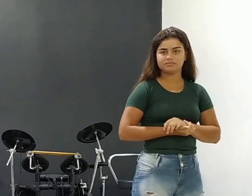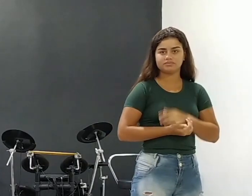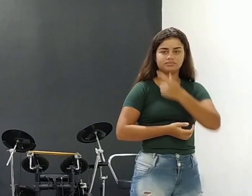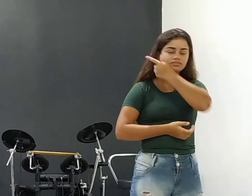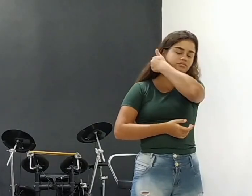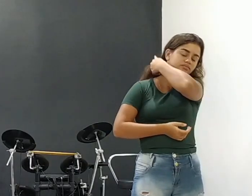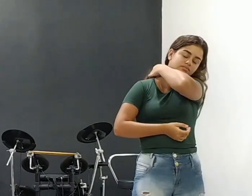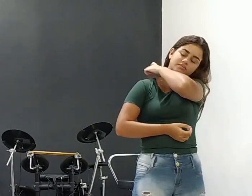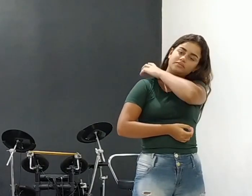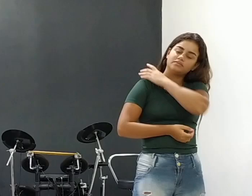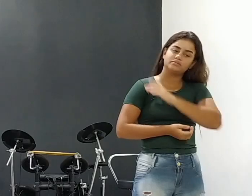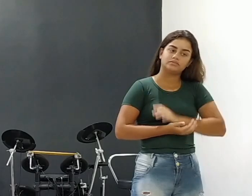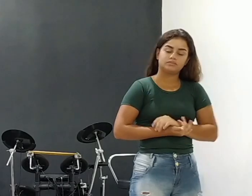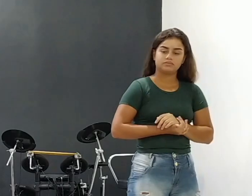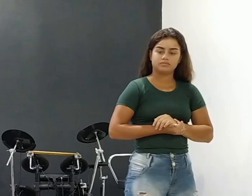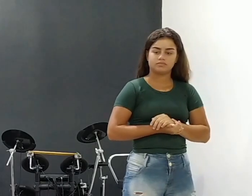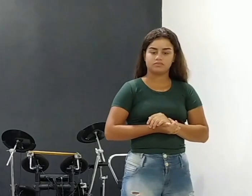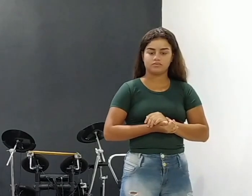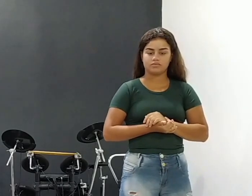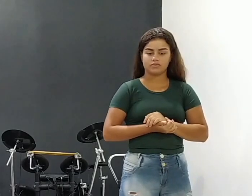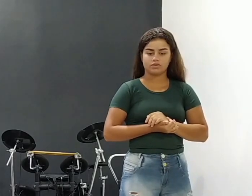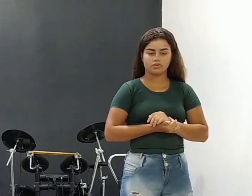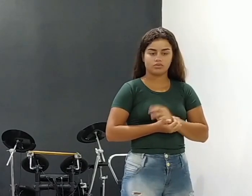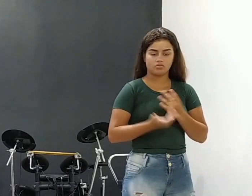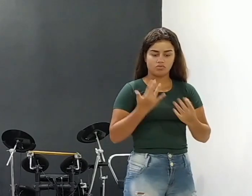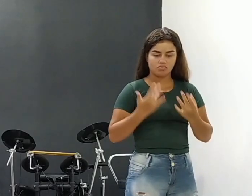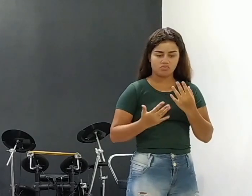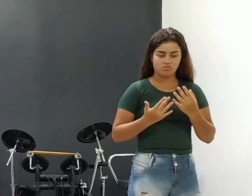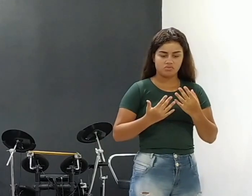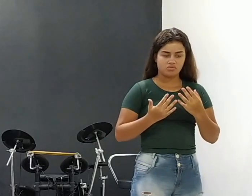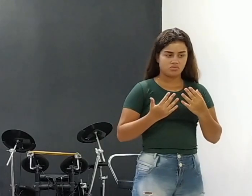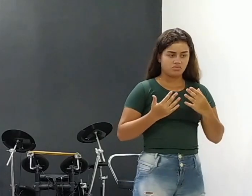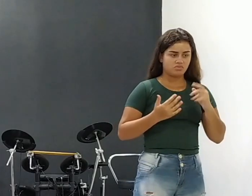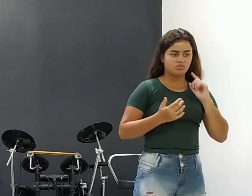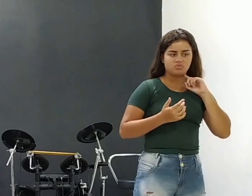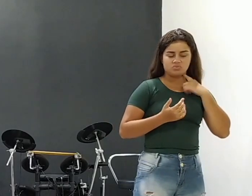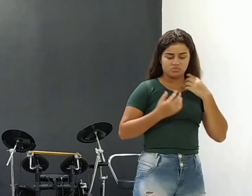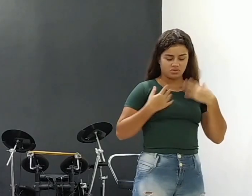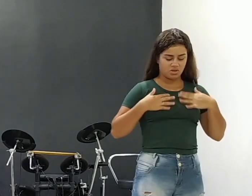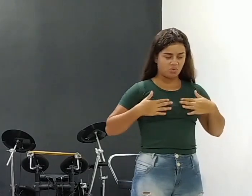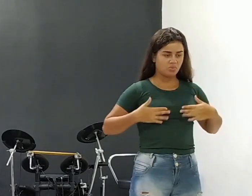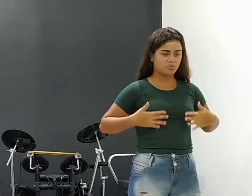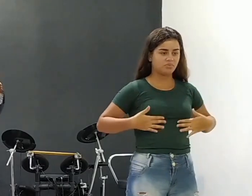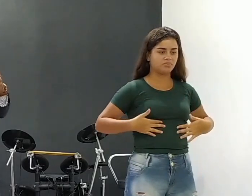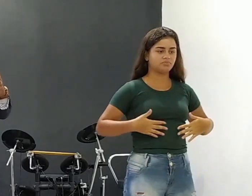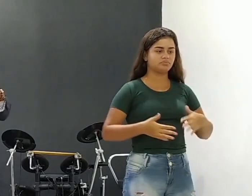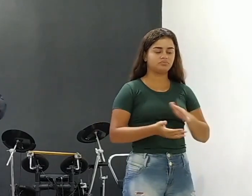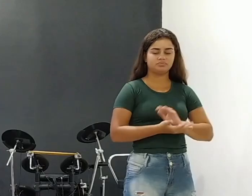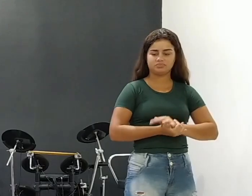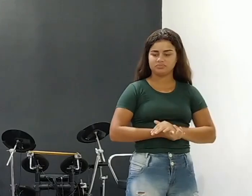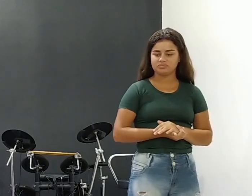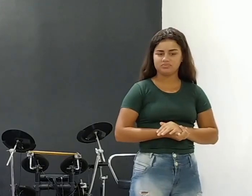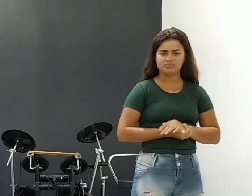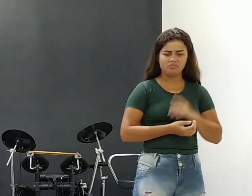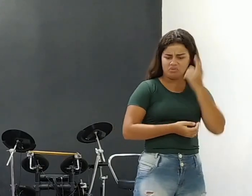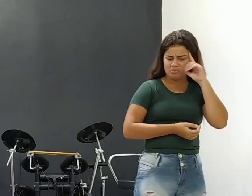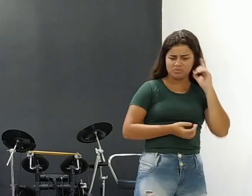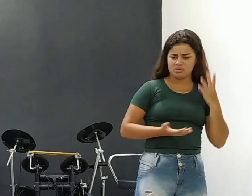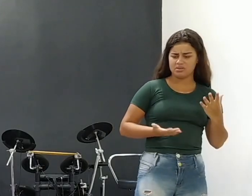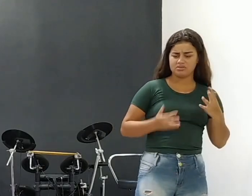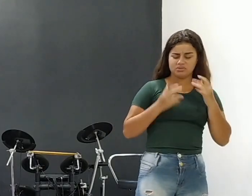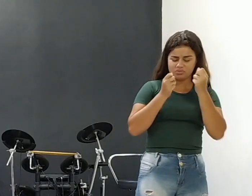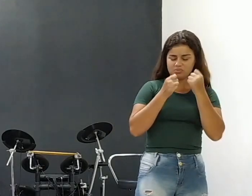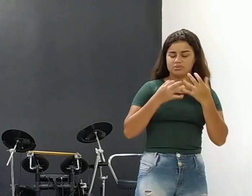Bíblia fala que o fogo não suja nem a roupa daqueles homens. Irmão, eu não estou conseguindo entender, eu te